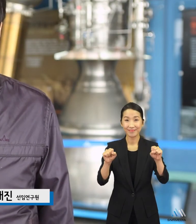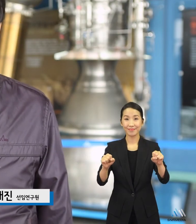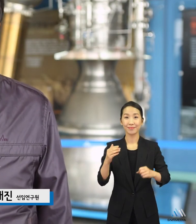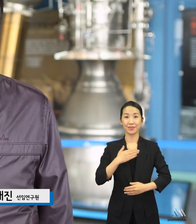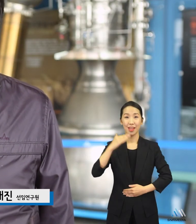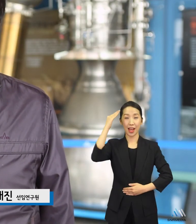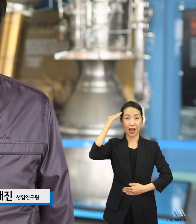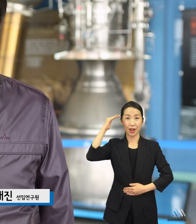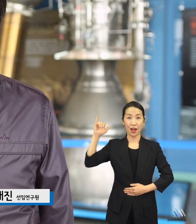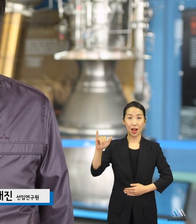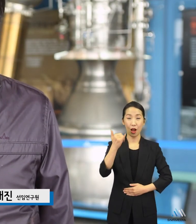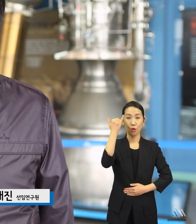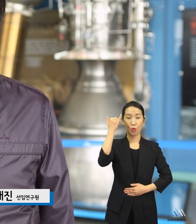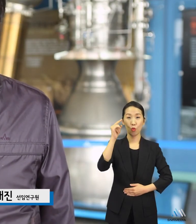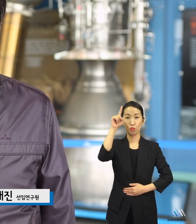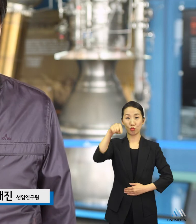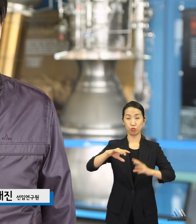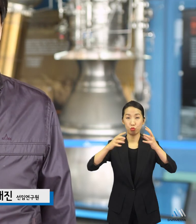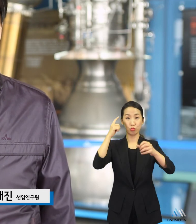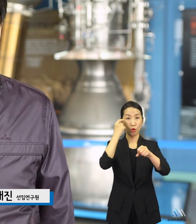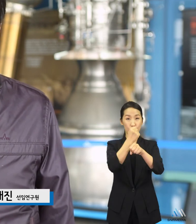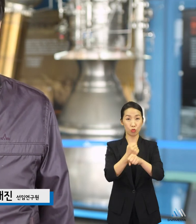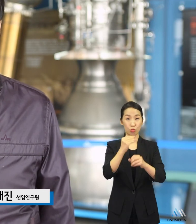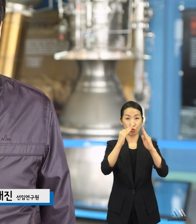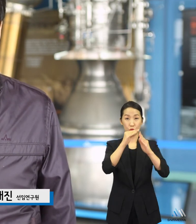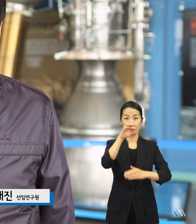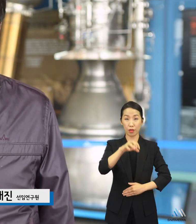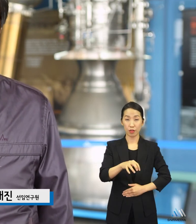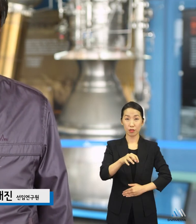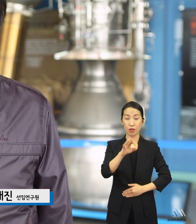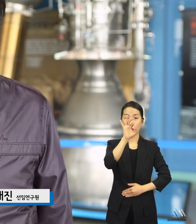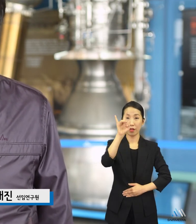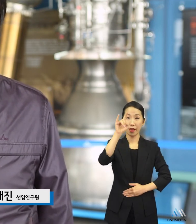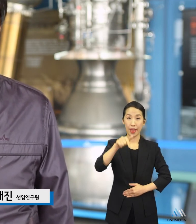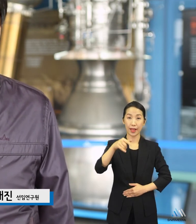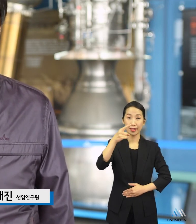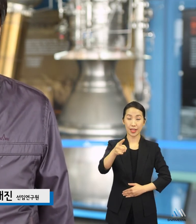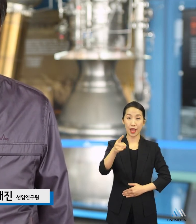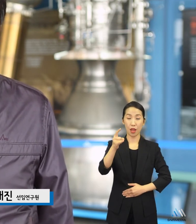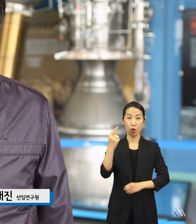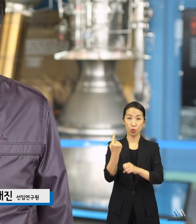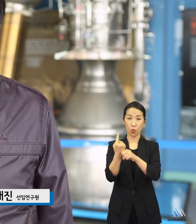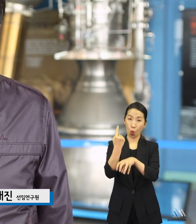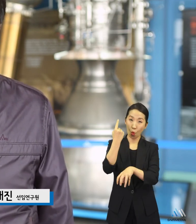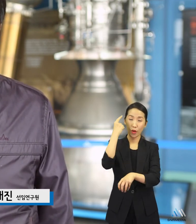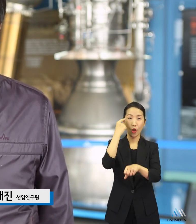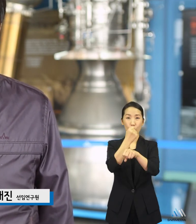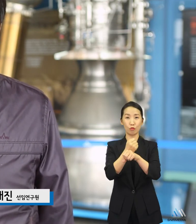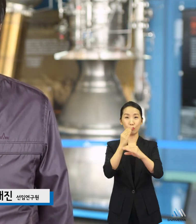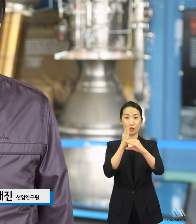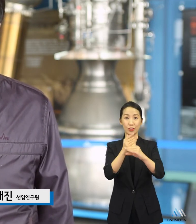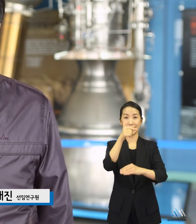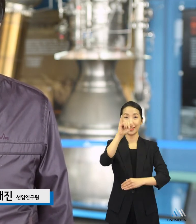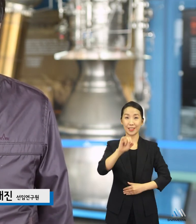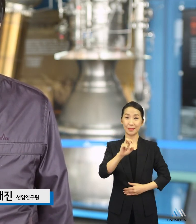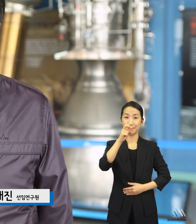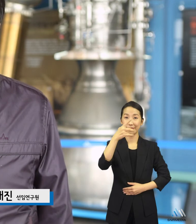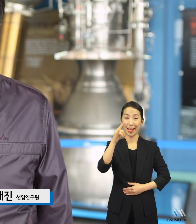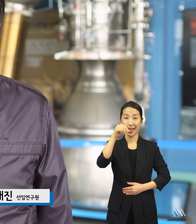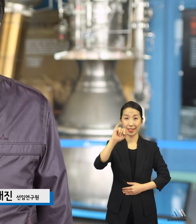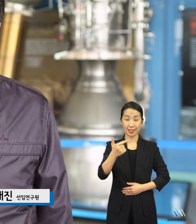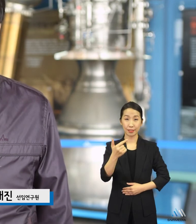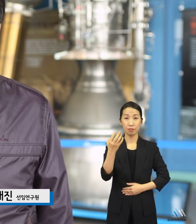예, 안녕하세요. 저는 한국항공우주연구원에서 액체 로켓 엔진을 개발하고 있는 김대진이라고 합니다. 얼마 전 누리호